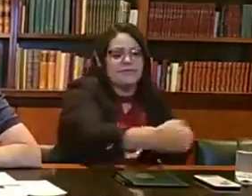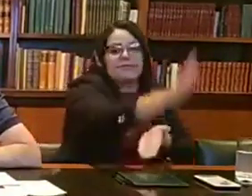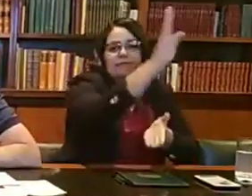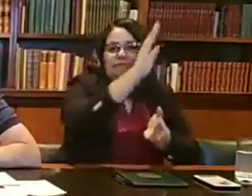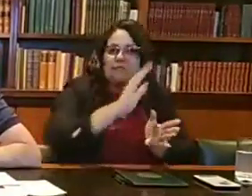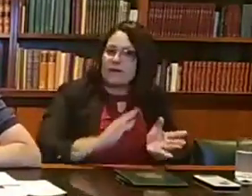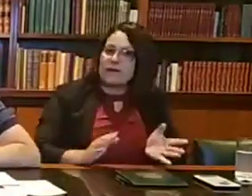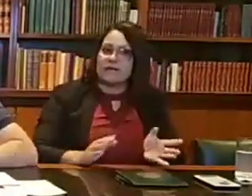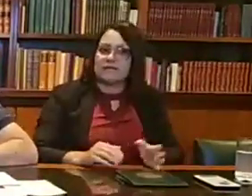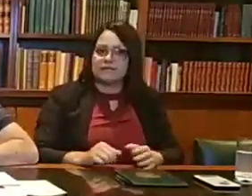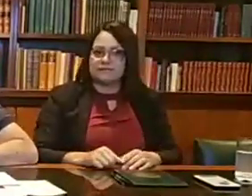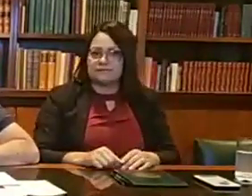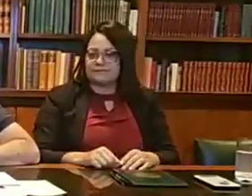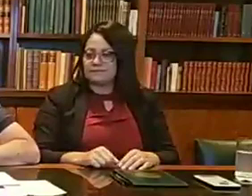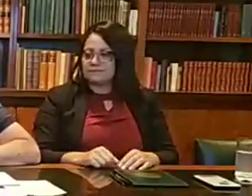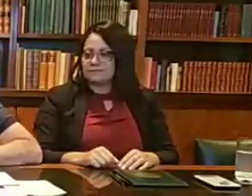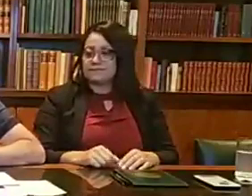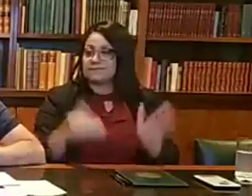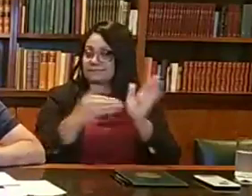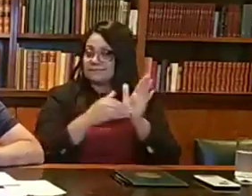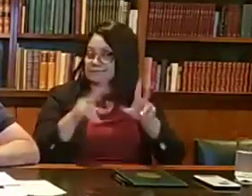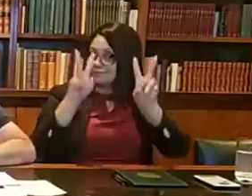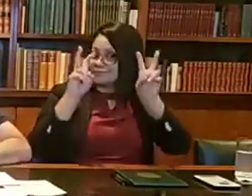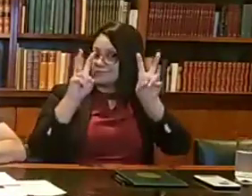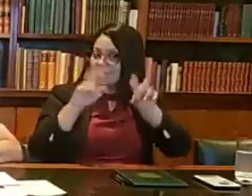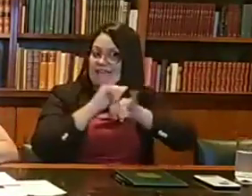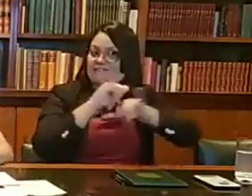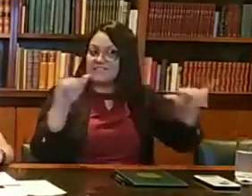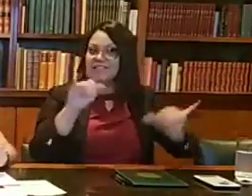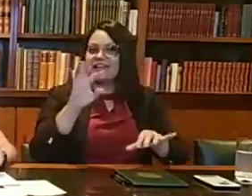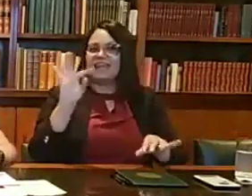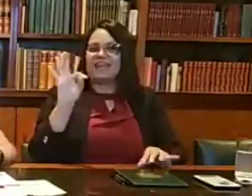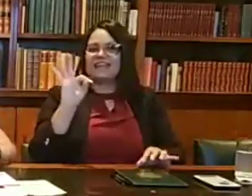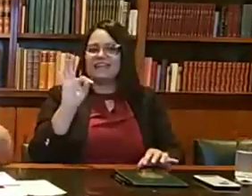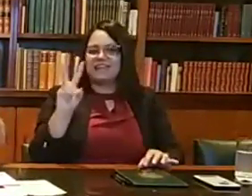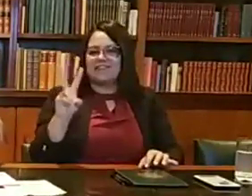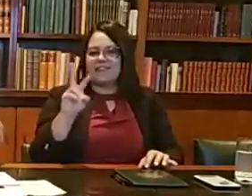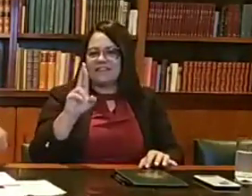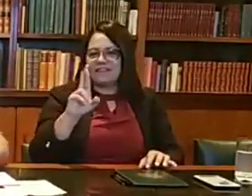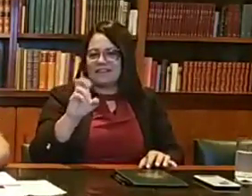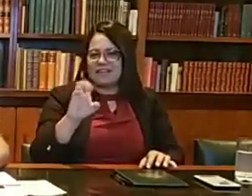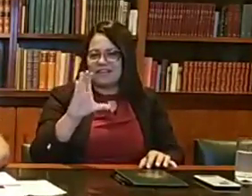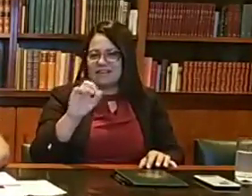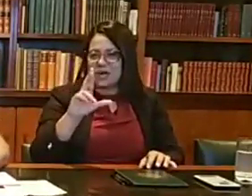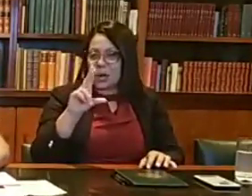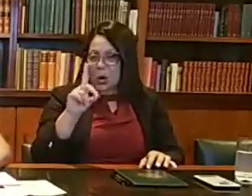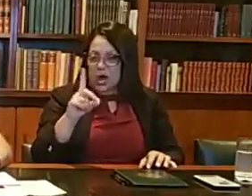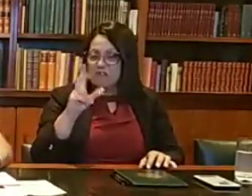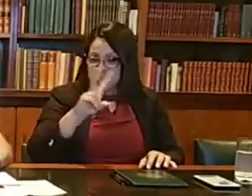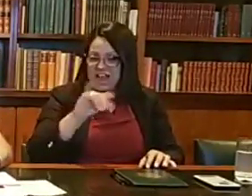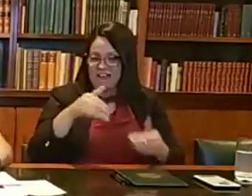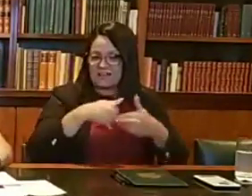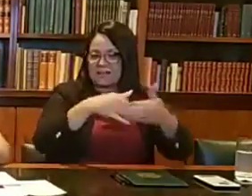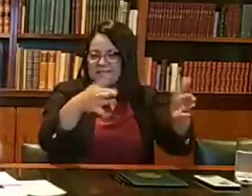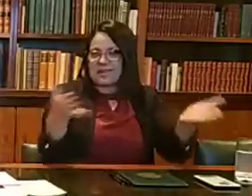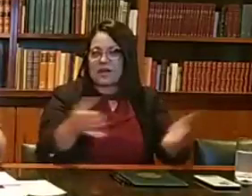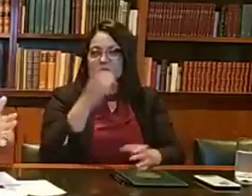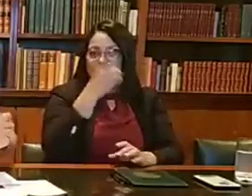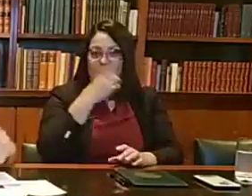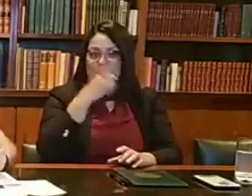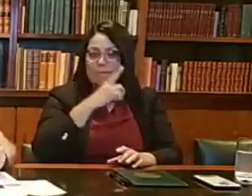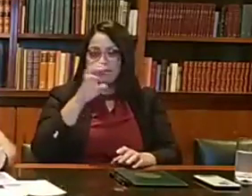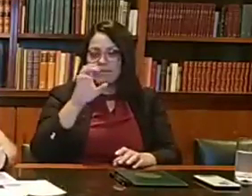último assunto aqui. Deixa eu fazer uma propaganda aqui para TV Record. TV Record estreia um quadro agora domingo, no